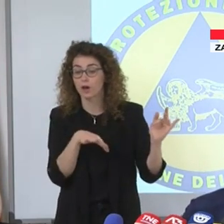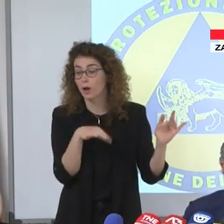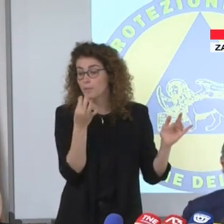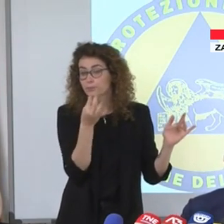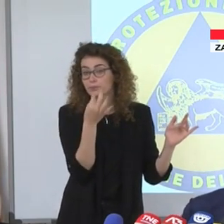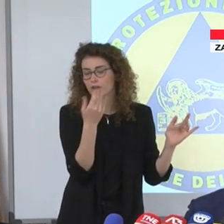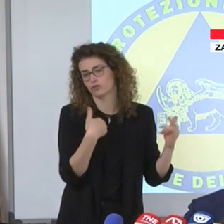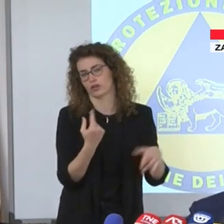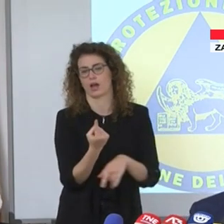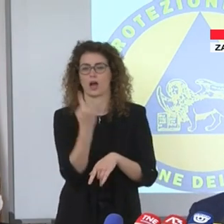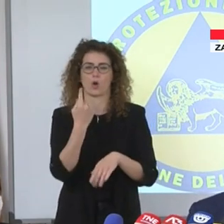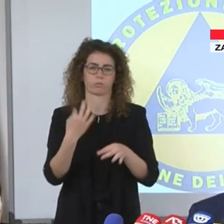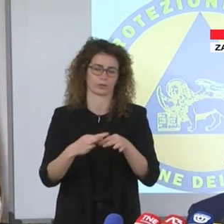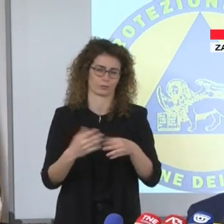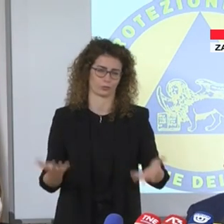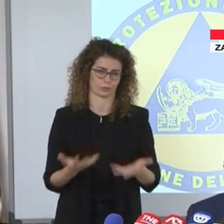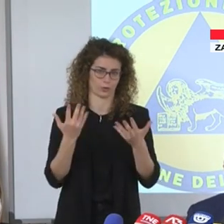minuto. Quindi